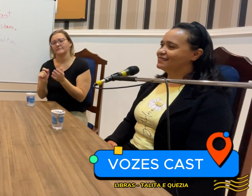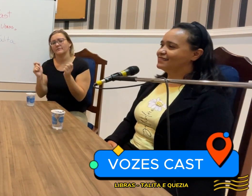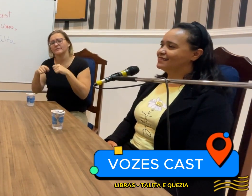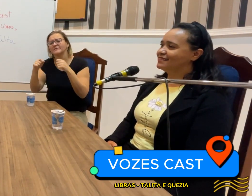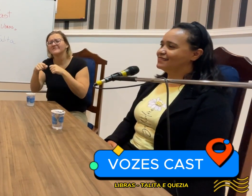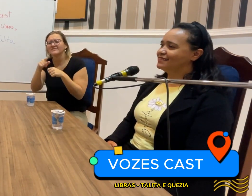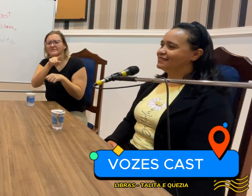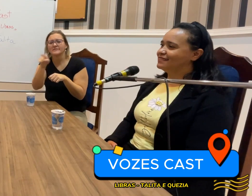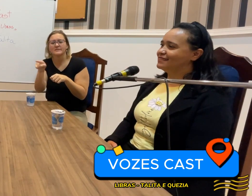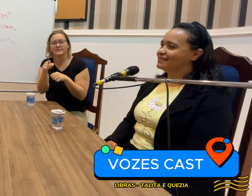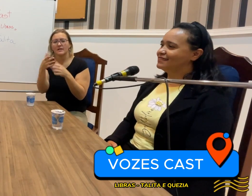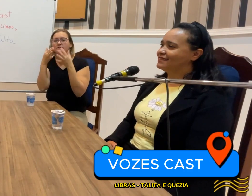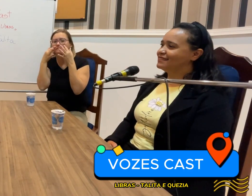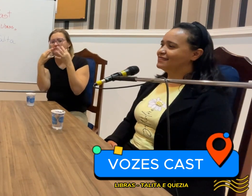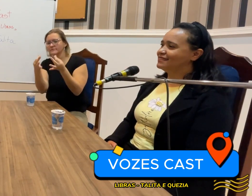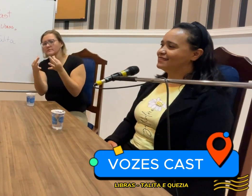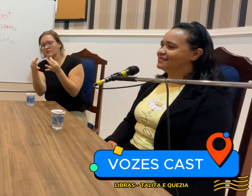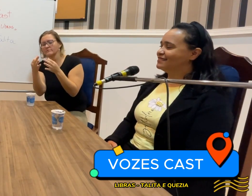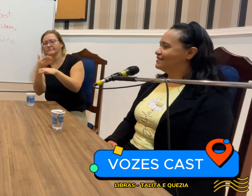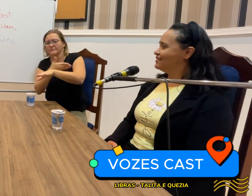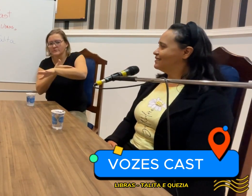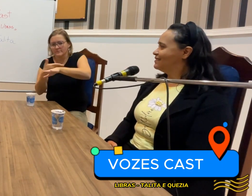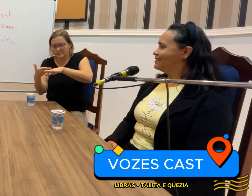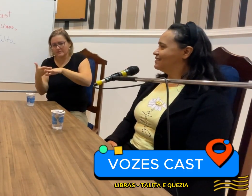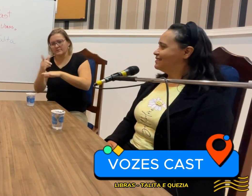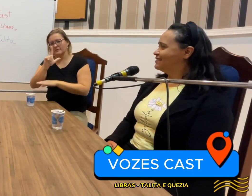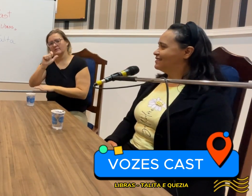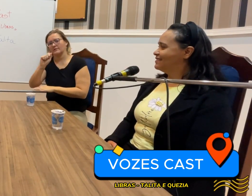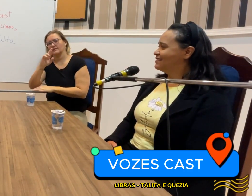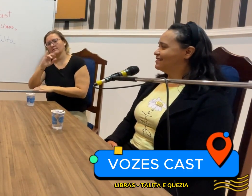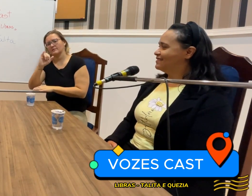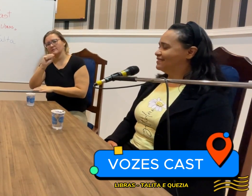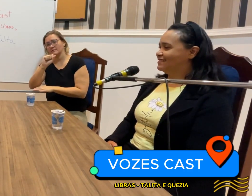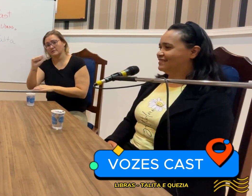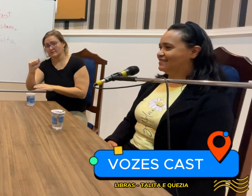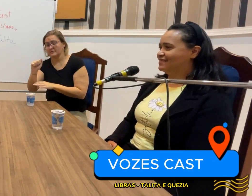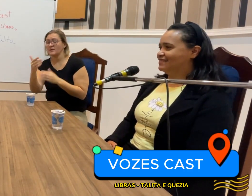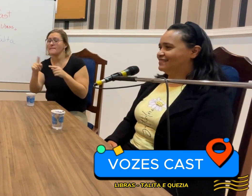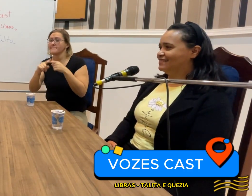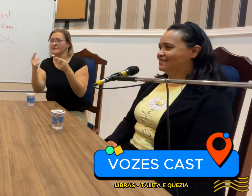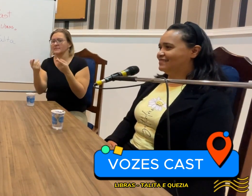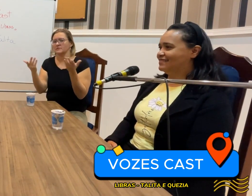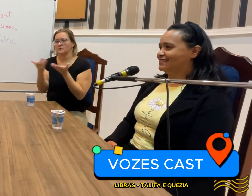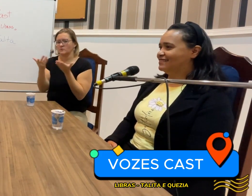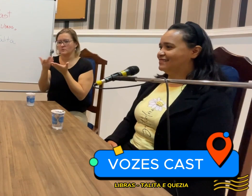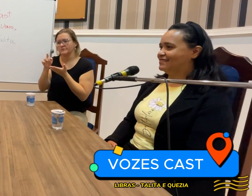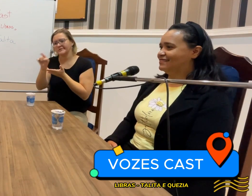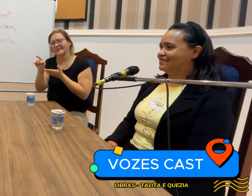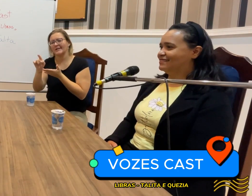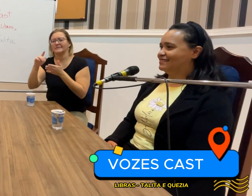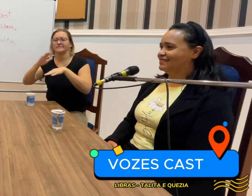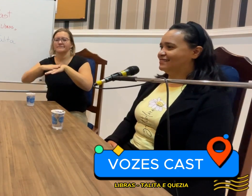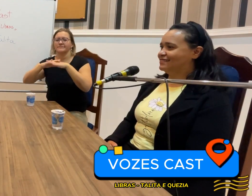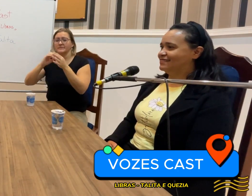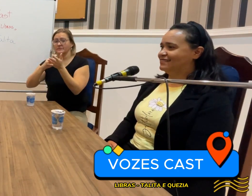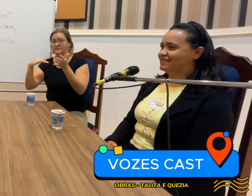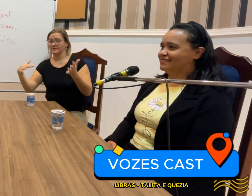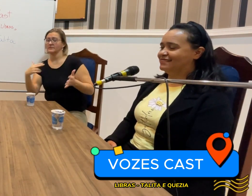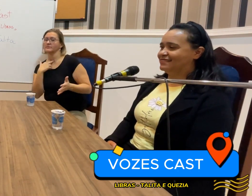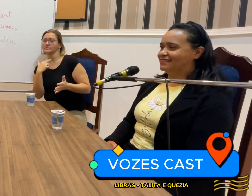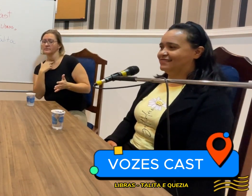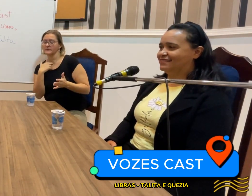Todo mundo é acostumado a ver a Larissa aqui. Porém, gente, hoje ela está em uma outra atividade, então eu